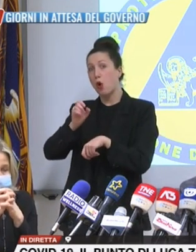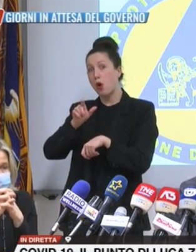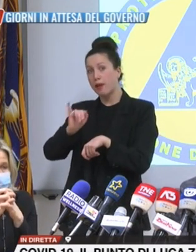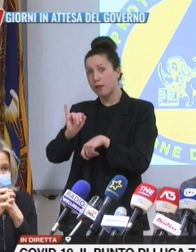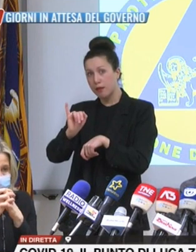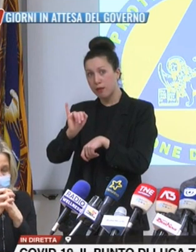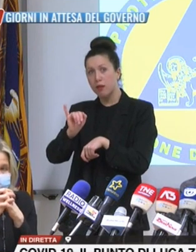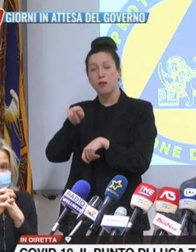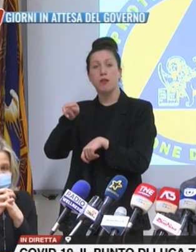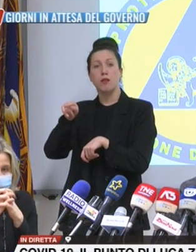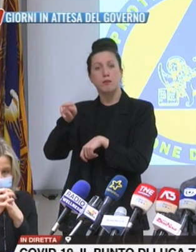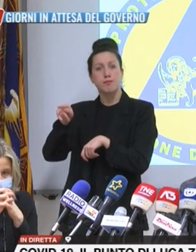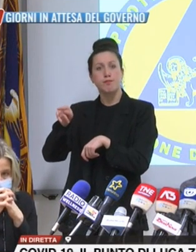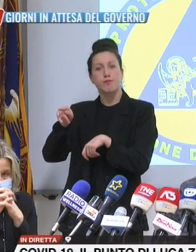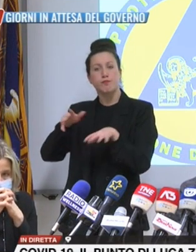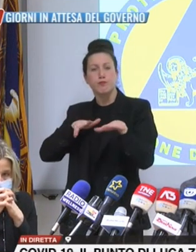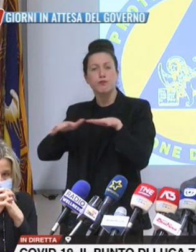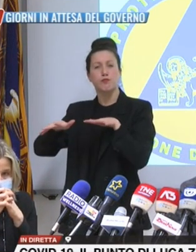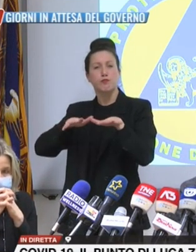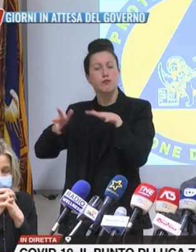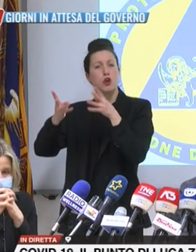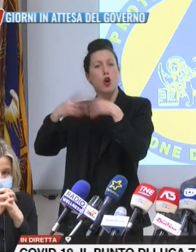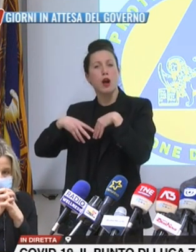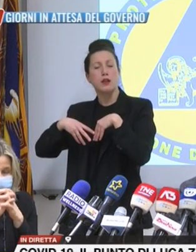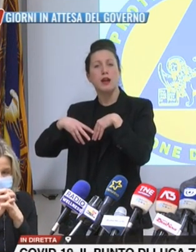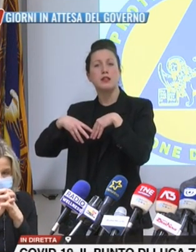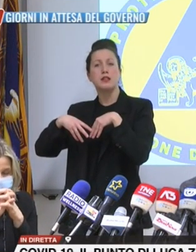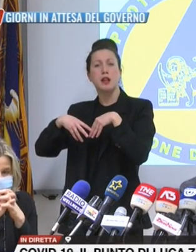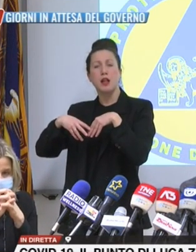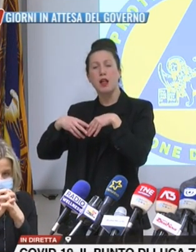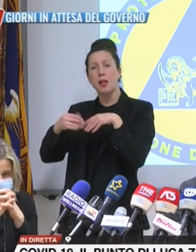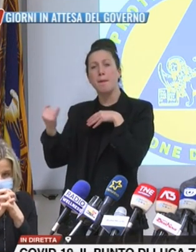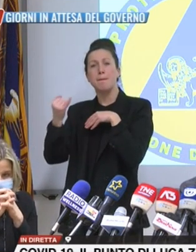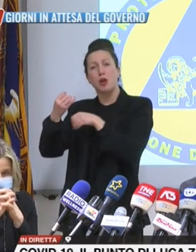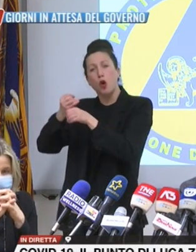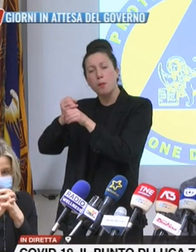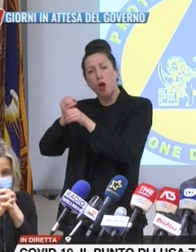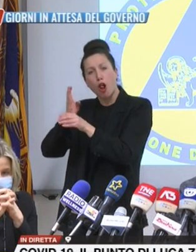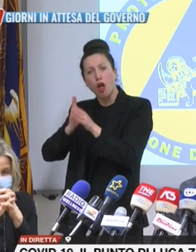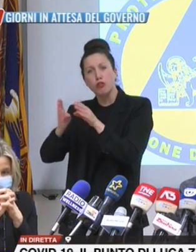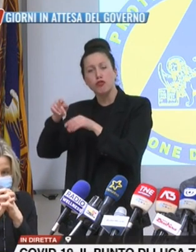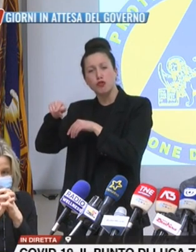in rete di tutte le di tutte le anatomie patologiche delle microbiologie per la sequenziazione,